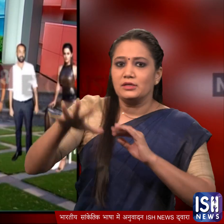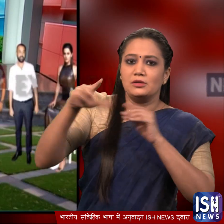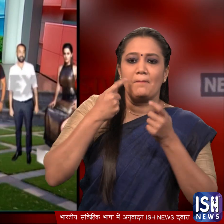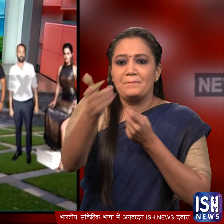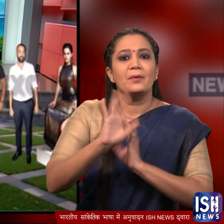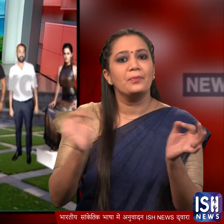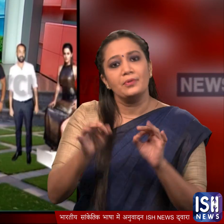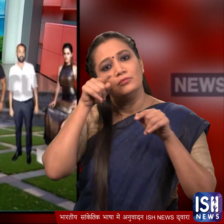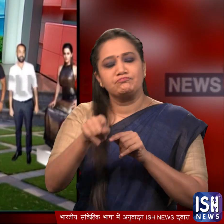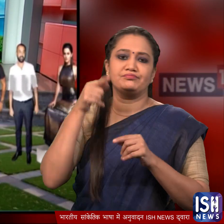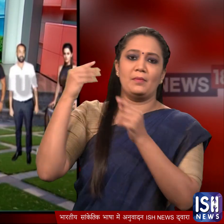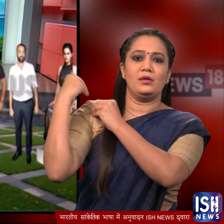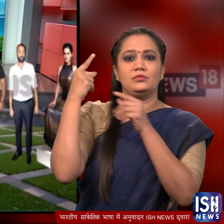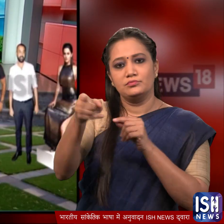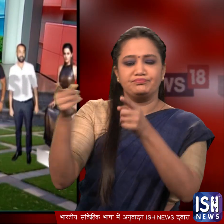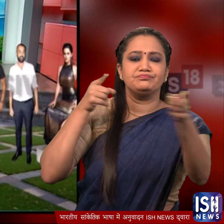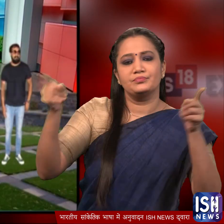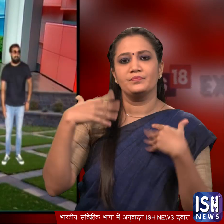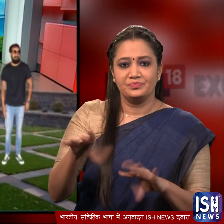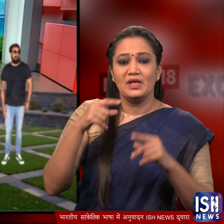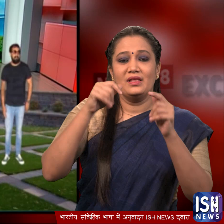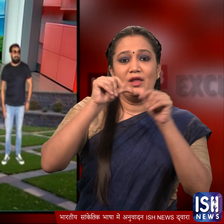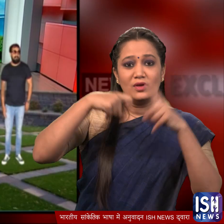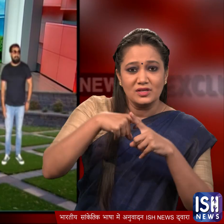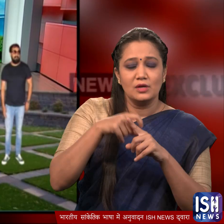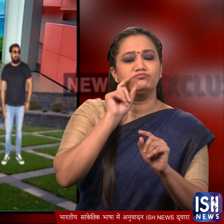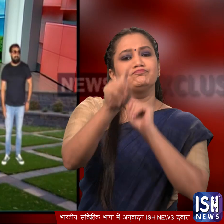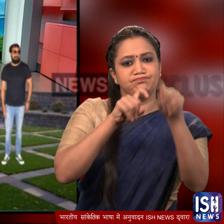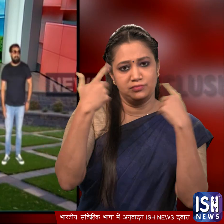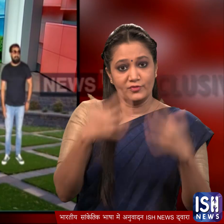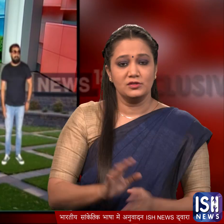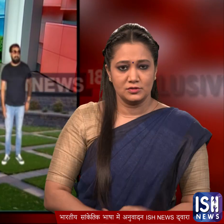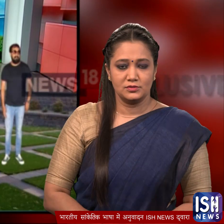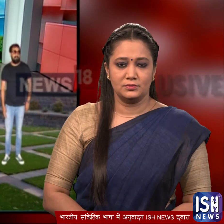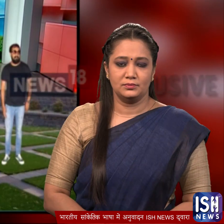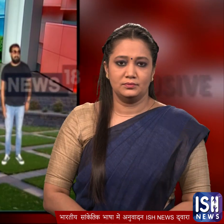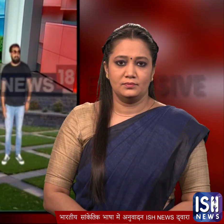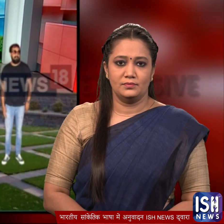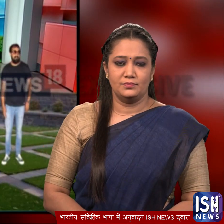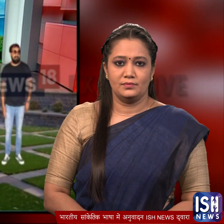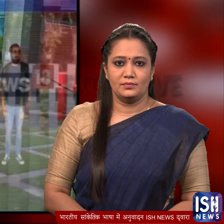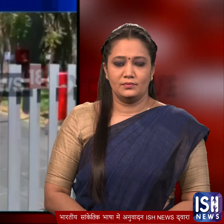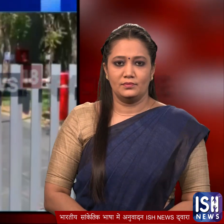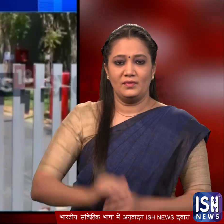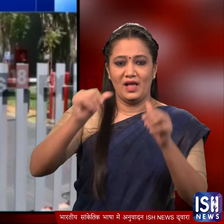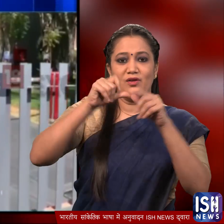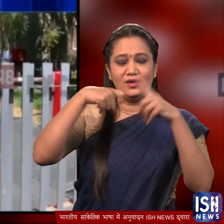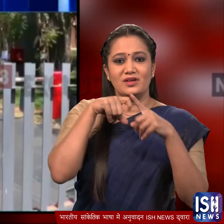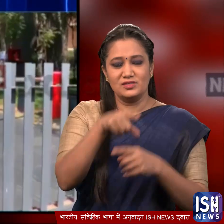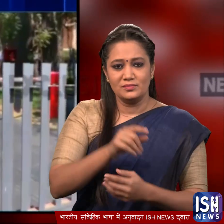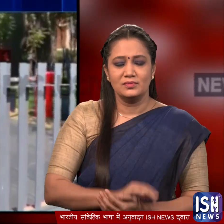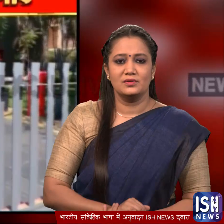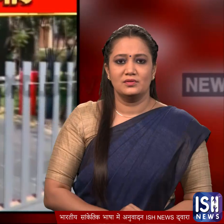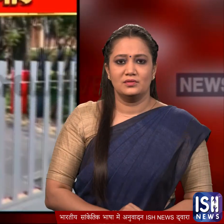पैमाने पर टैक्स चोरी का मामला है, जिसके बाद आयकर विभाग ने अनुराग कश्यप से पूछताछ भी की।